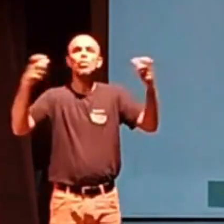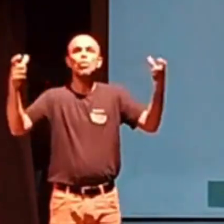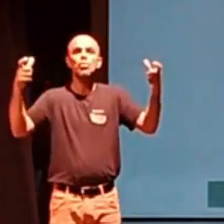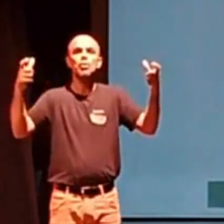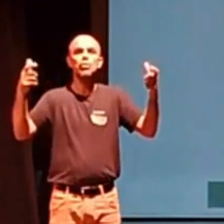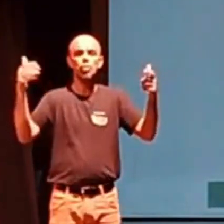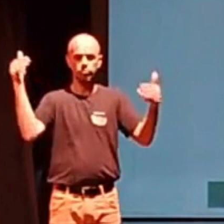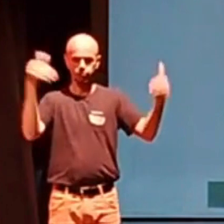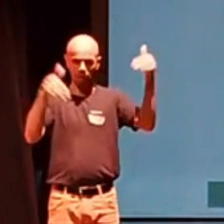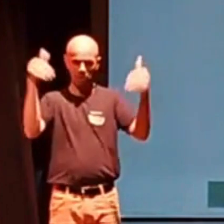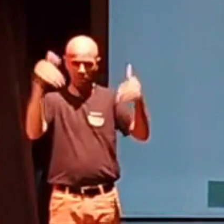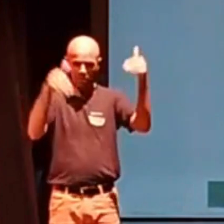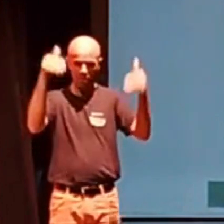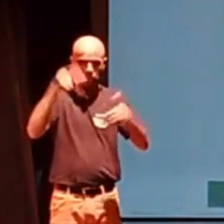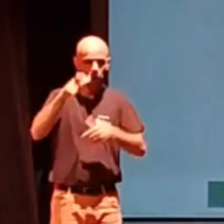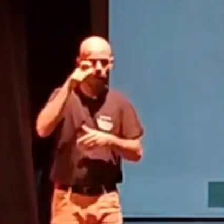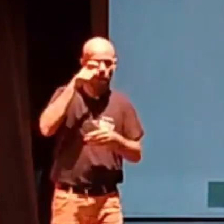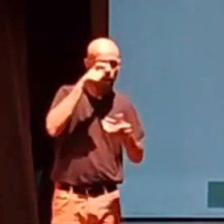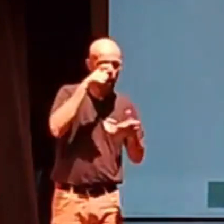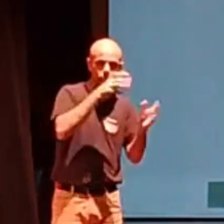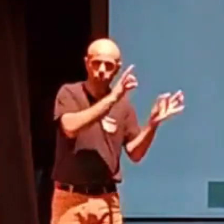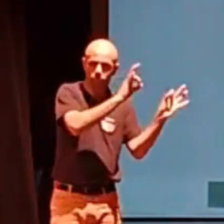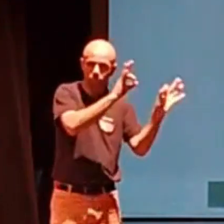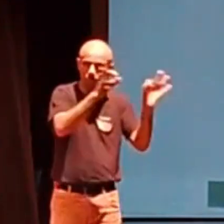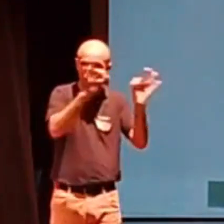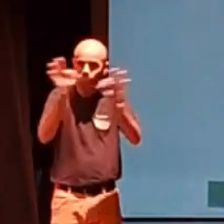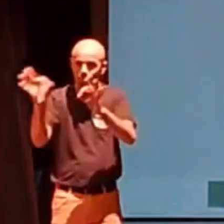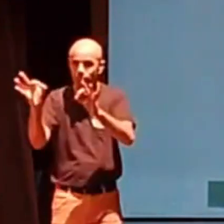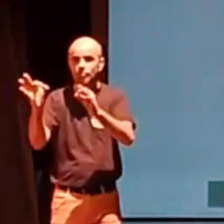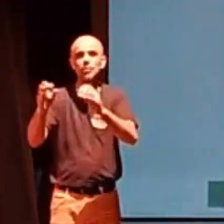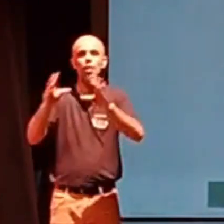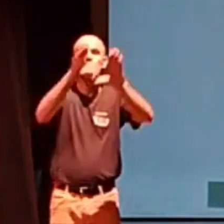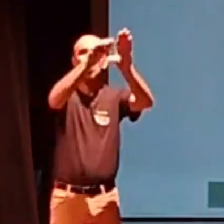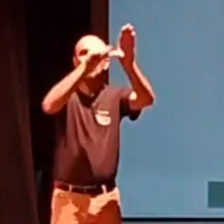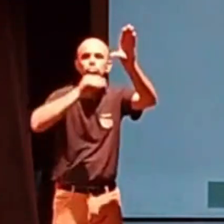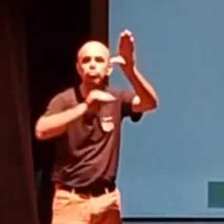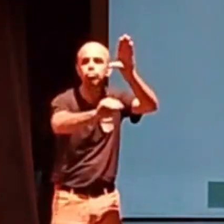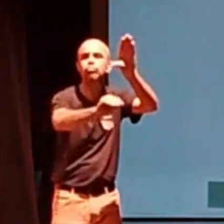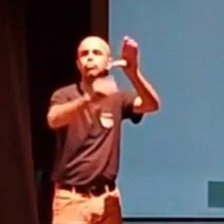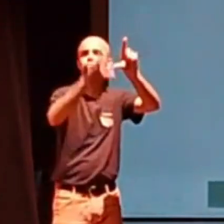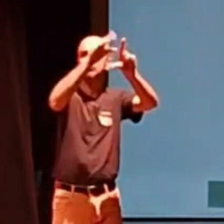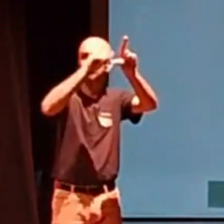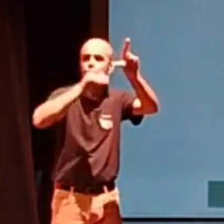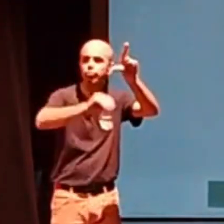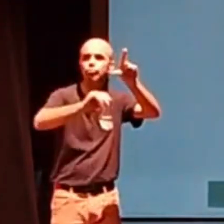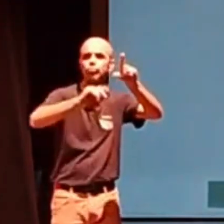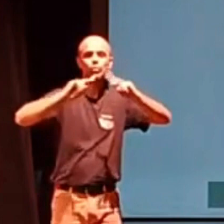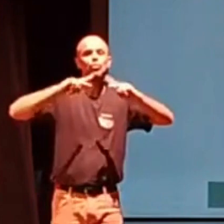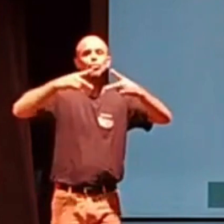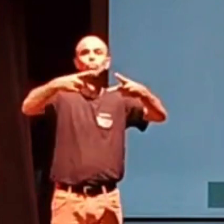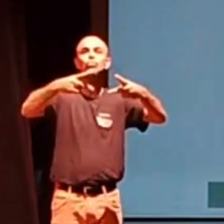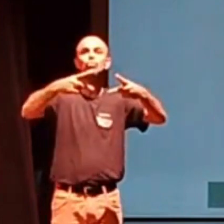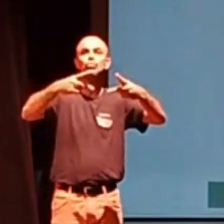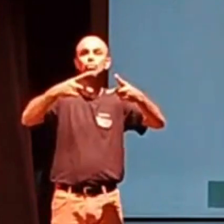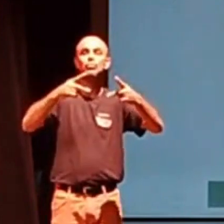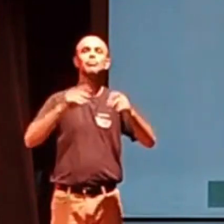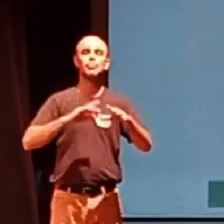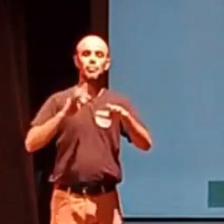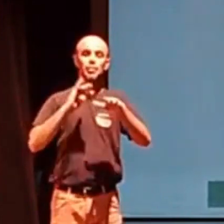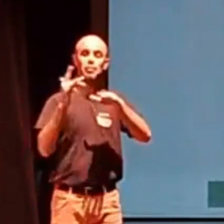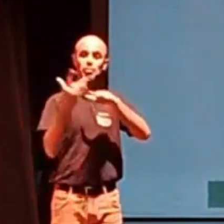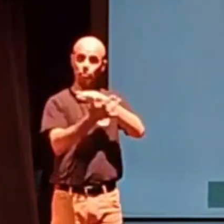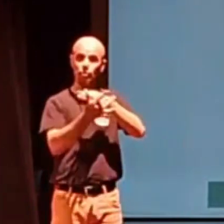fazer parte e desfrutar desta oportunidade, compartilhe o link com todos. Está nas minhas redes sociais,